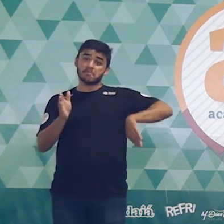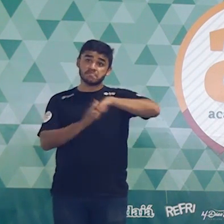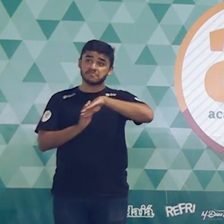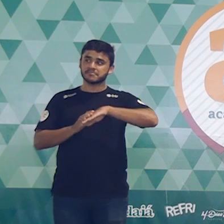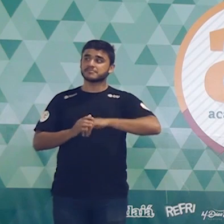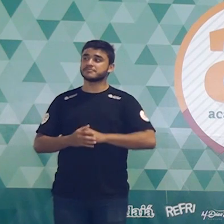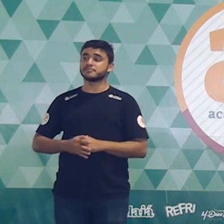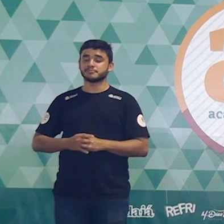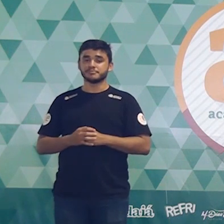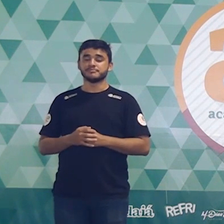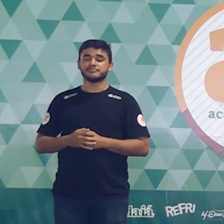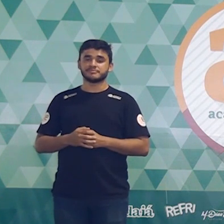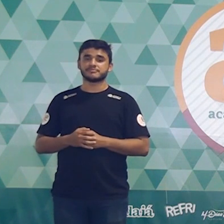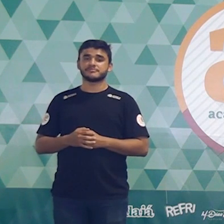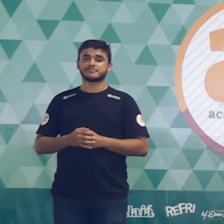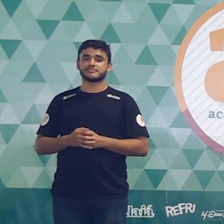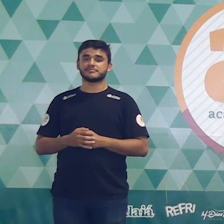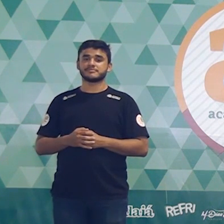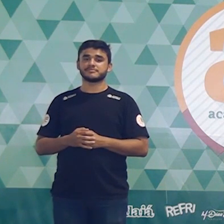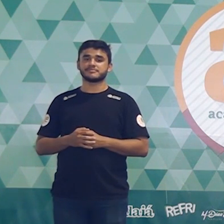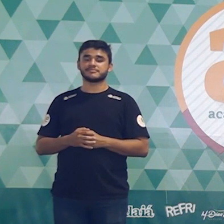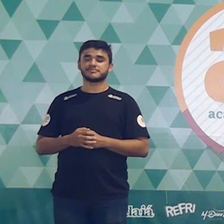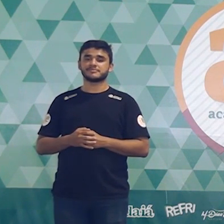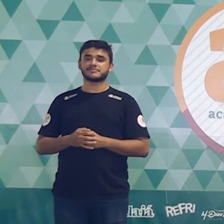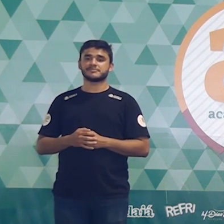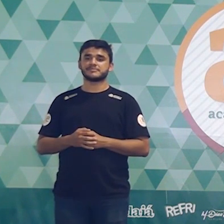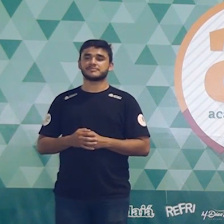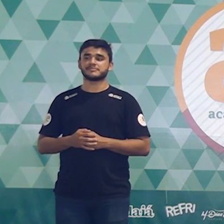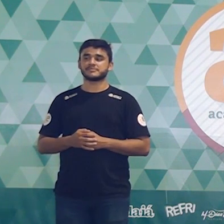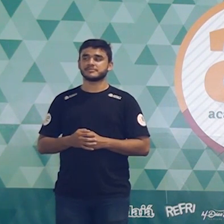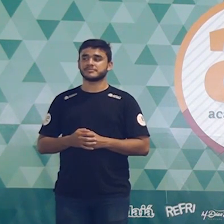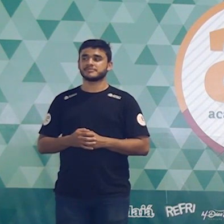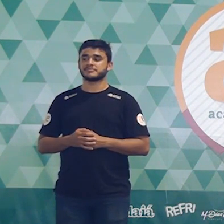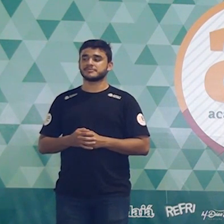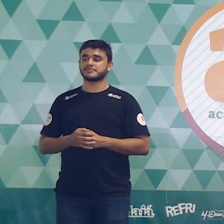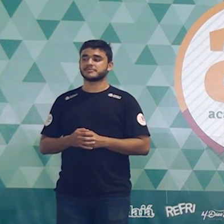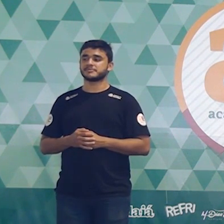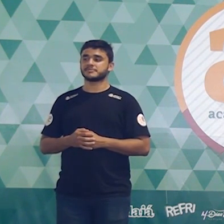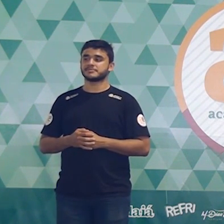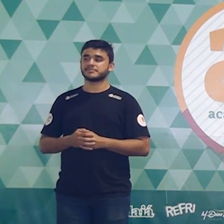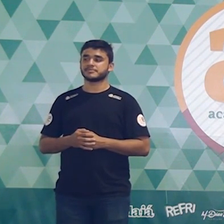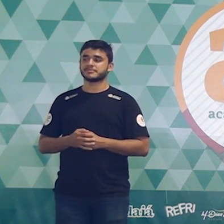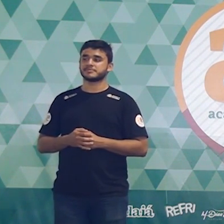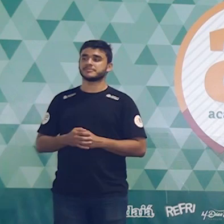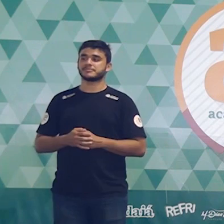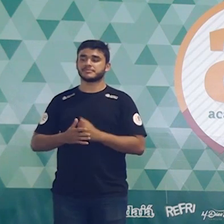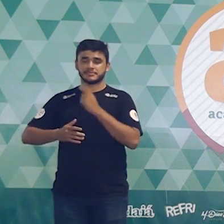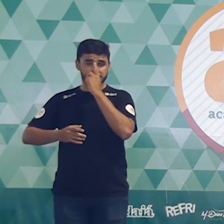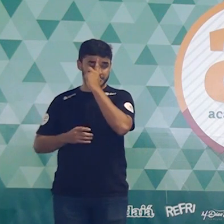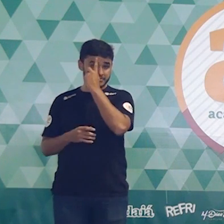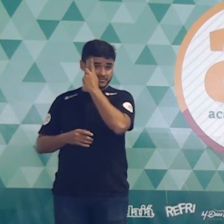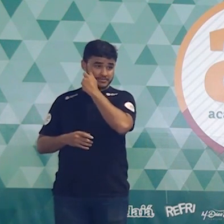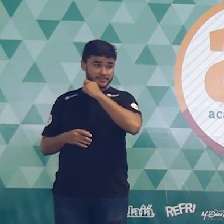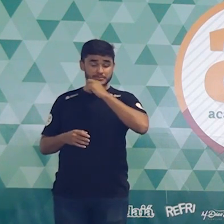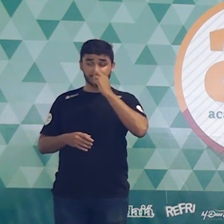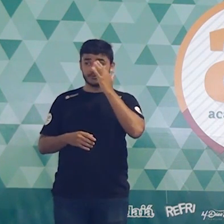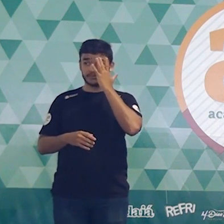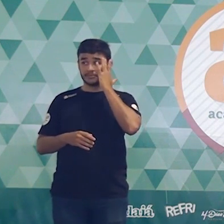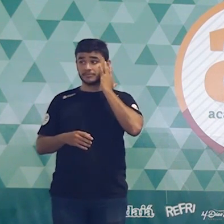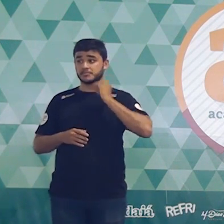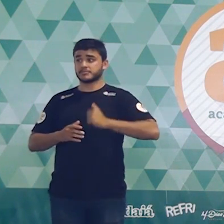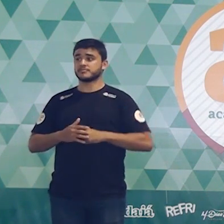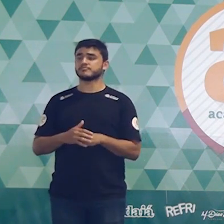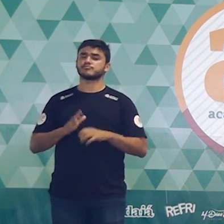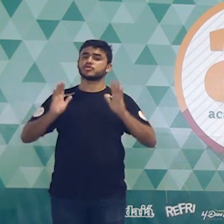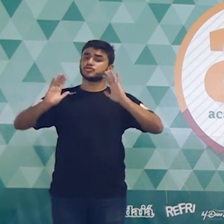Se eu girar, é gol, viu? Estou lembrando aqui minha adolescência. Dando uma voltinha aqui. Vamos lá? Então, a gente já falou de ações de